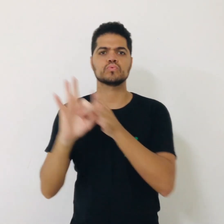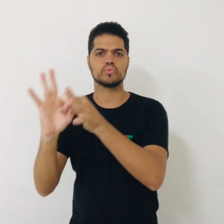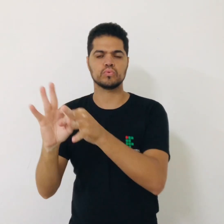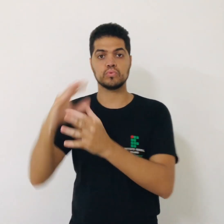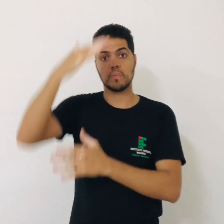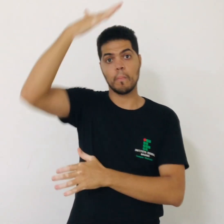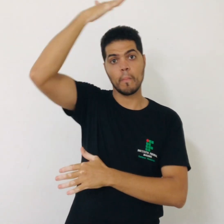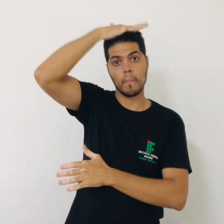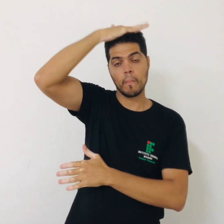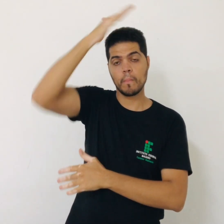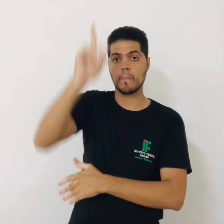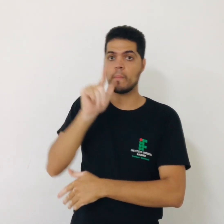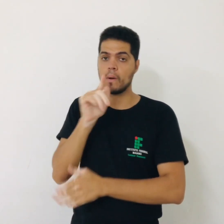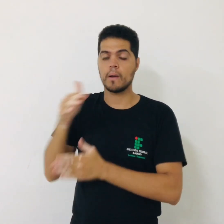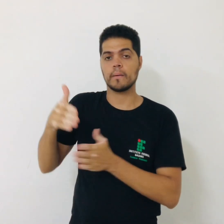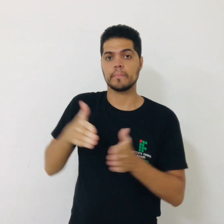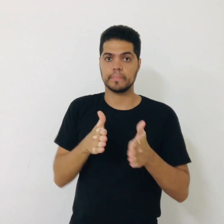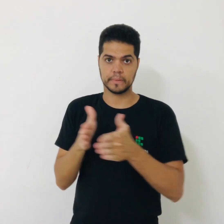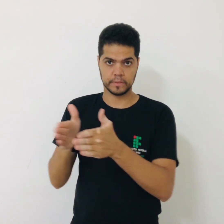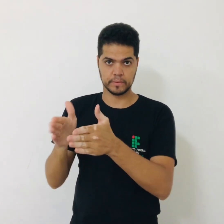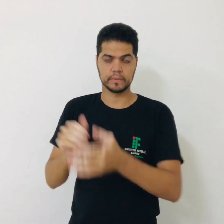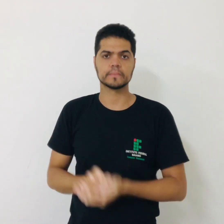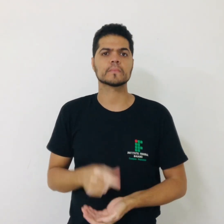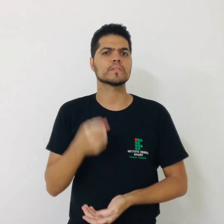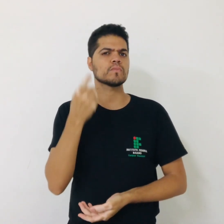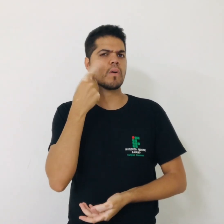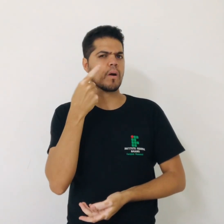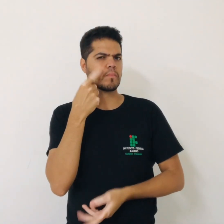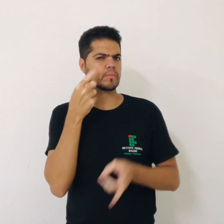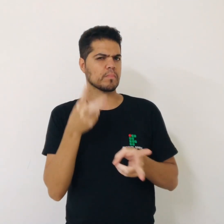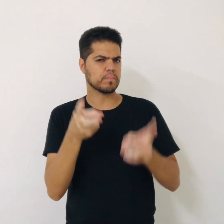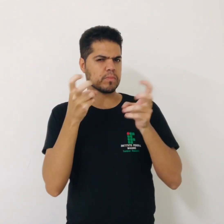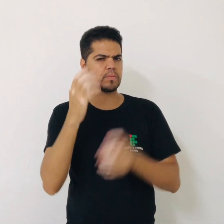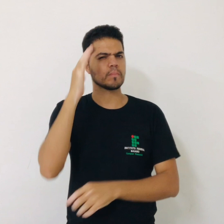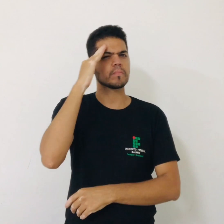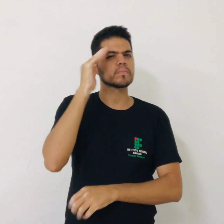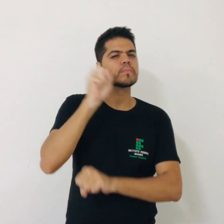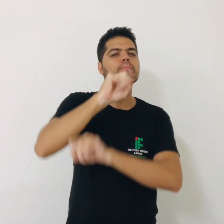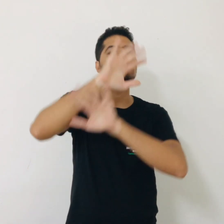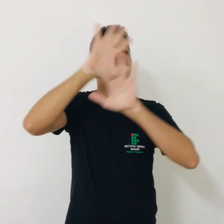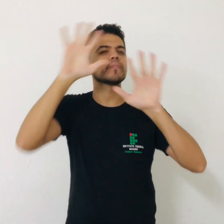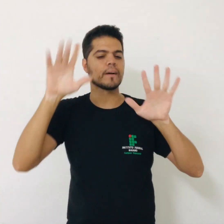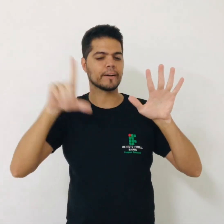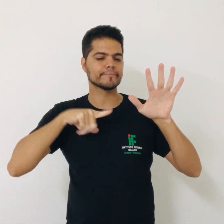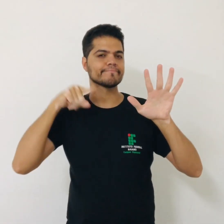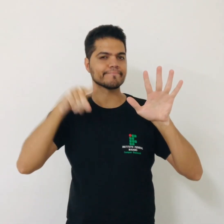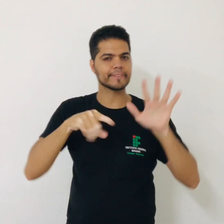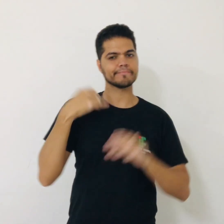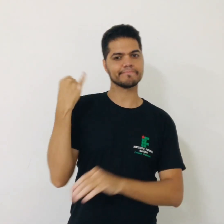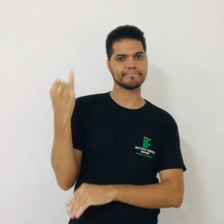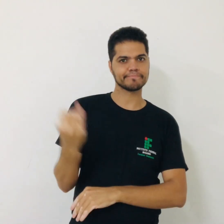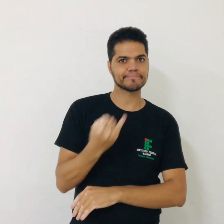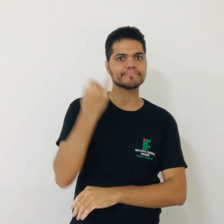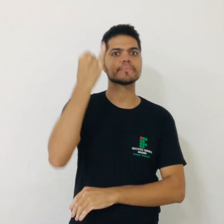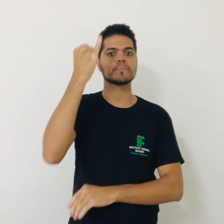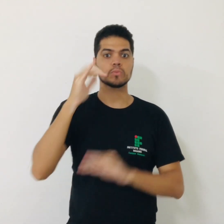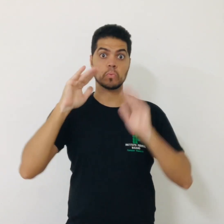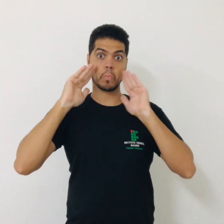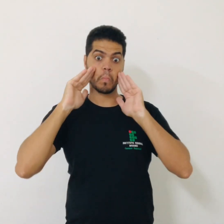Para você compreender bem a bacia do Paraná, lembre-se do potencial energético dela, principalmente com as